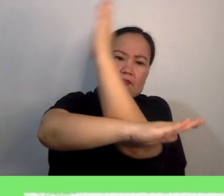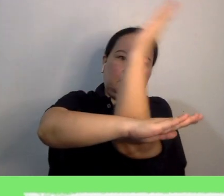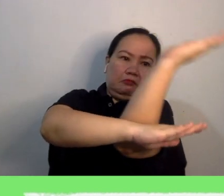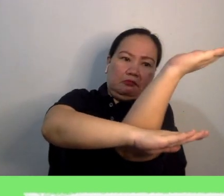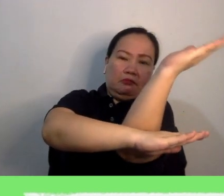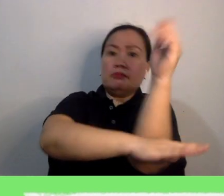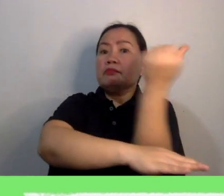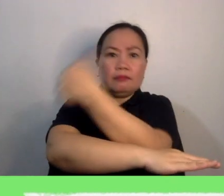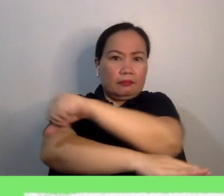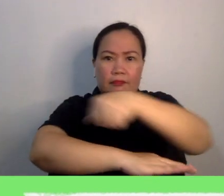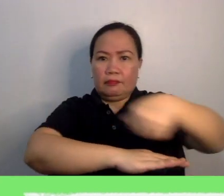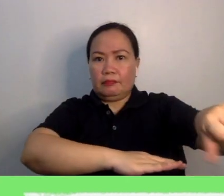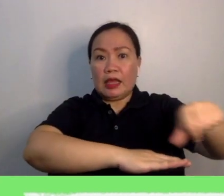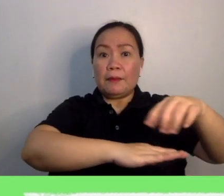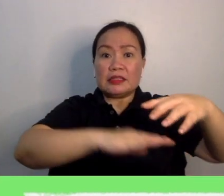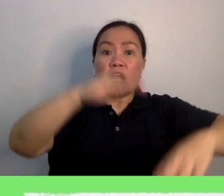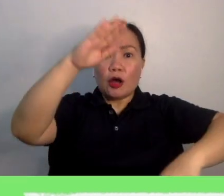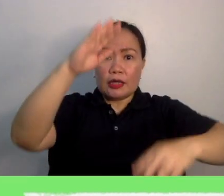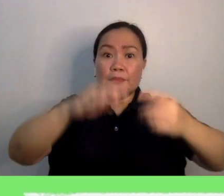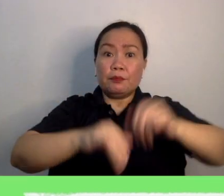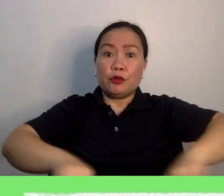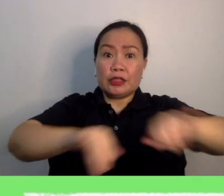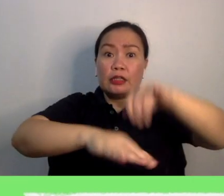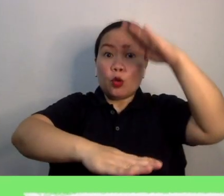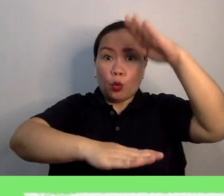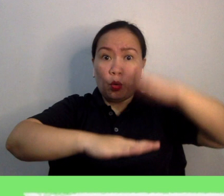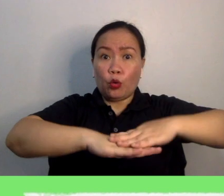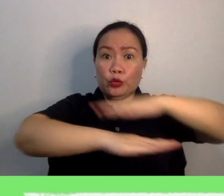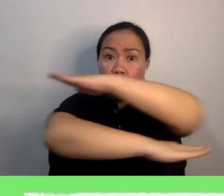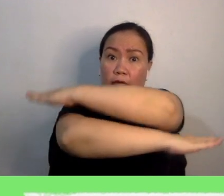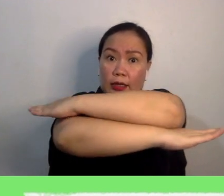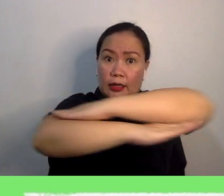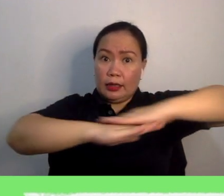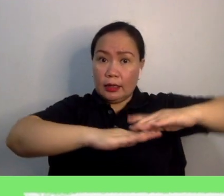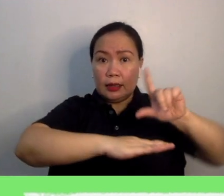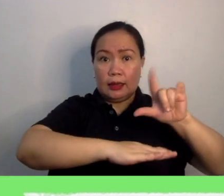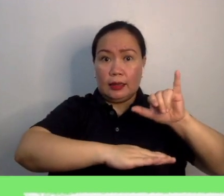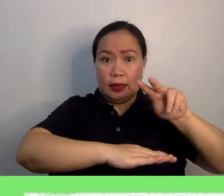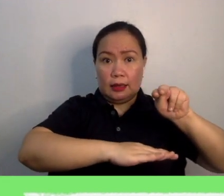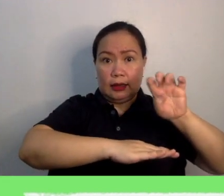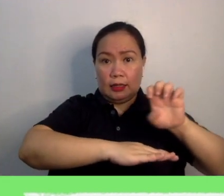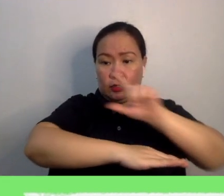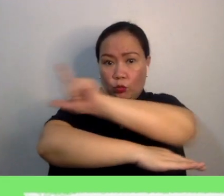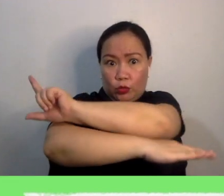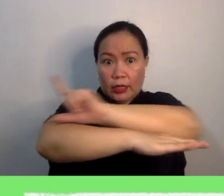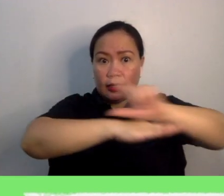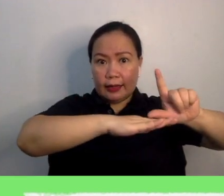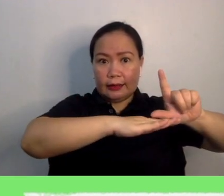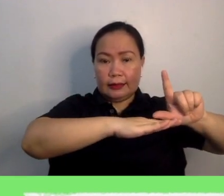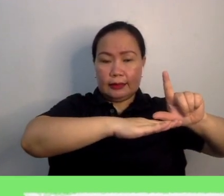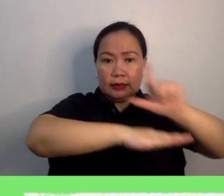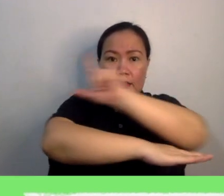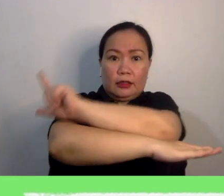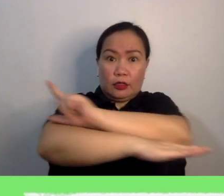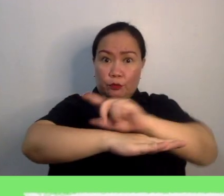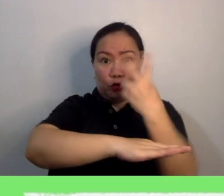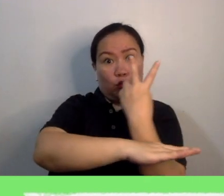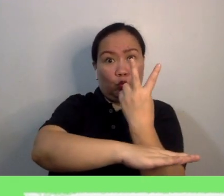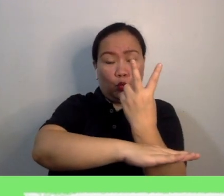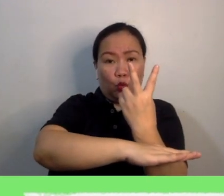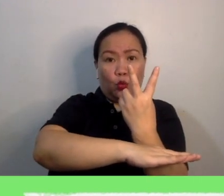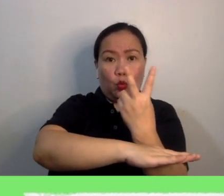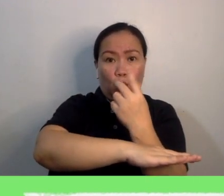ito yung line, ito yung first angle mo, BDC, ito yung second angle mo, BDA. So kapag yung